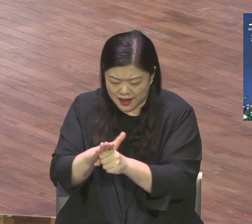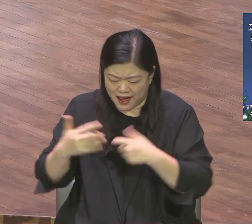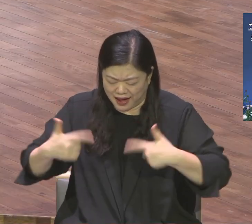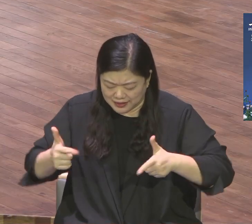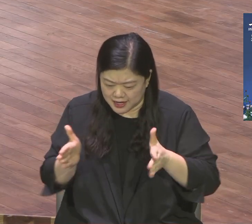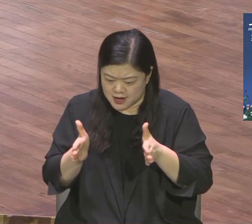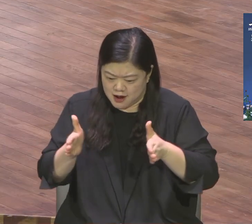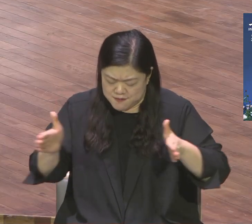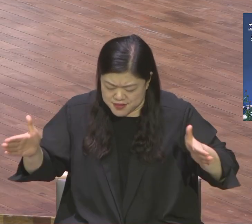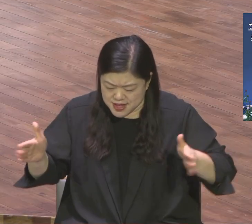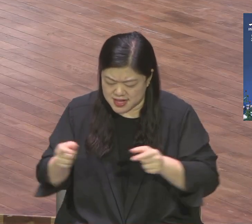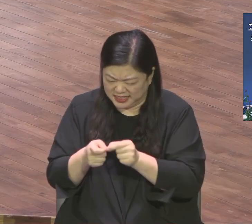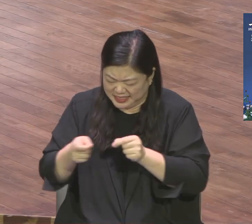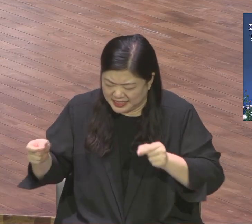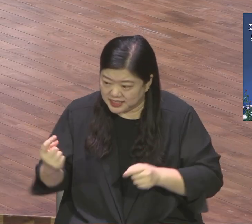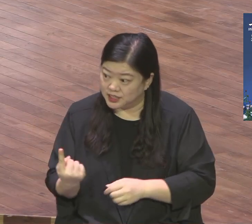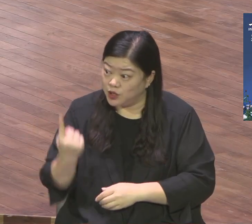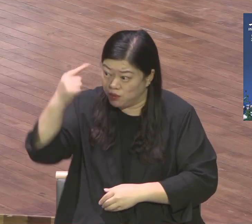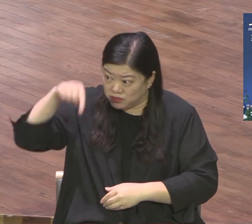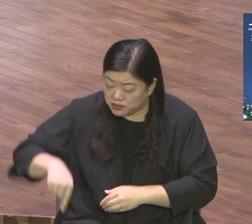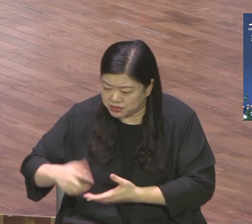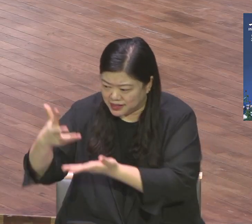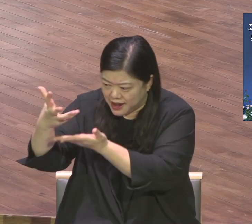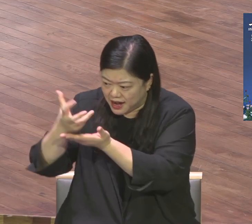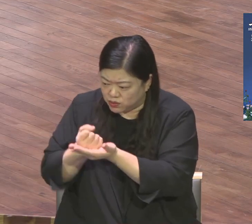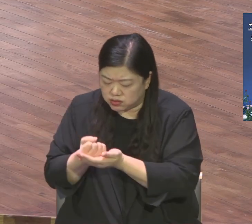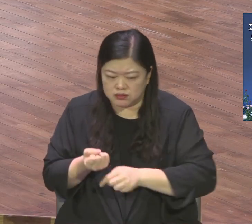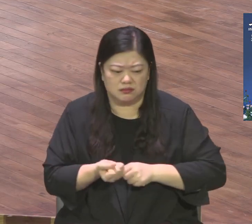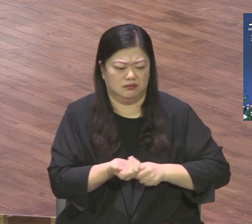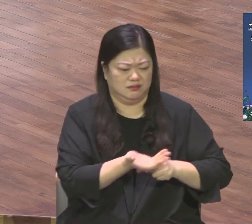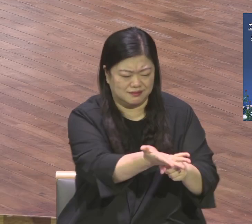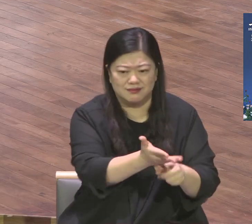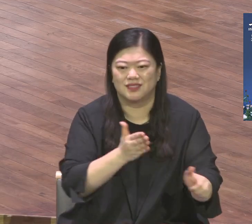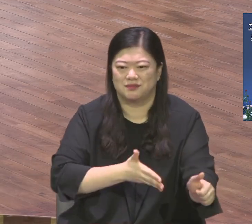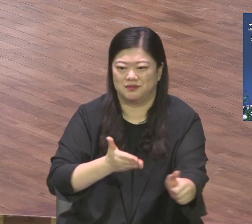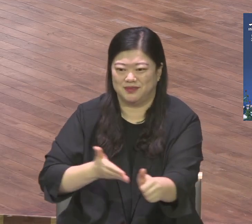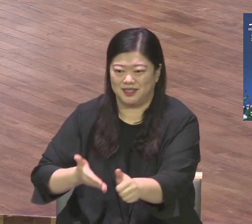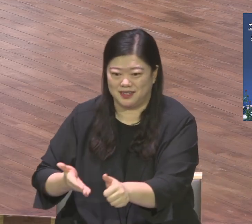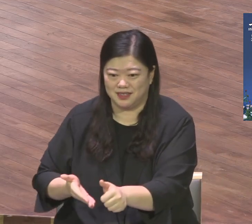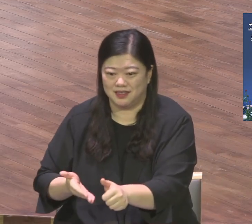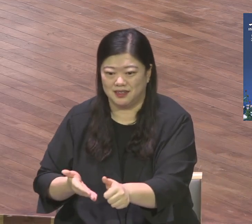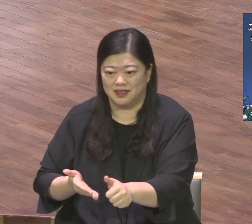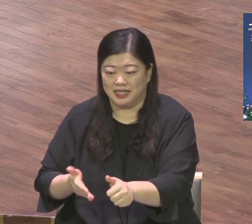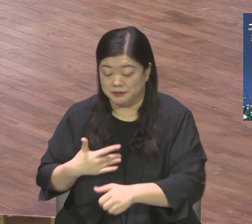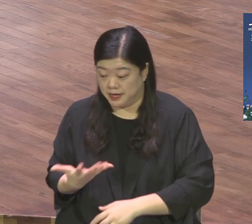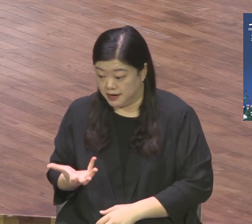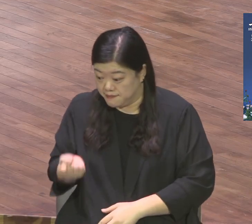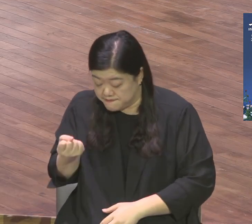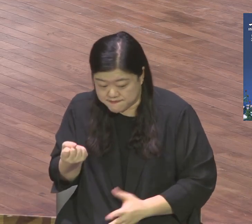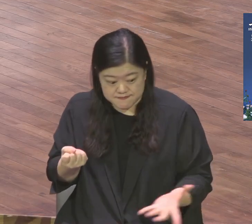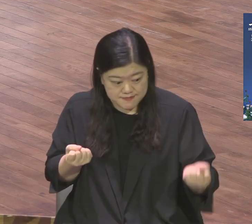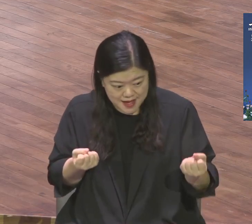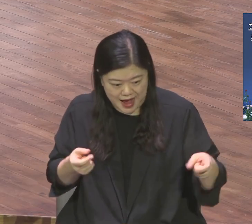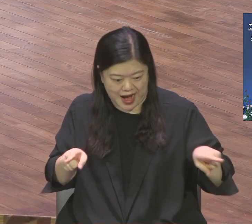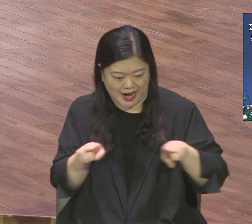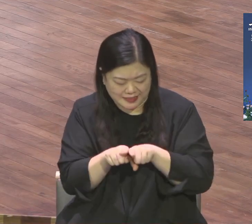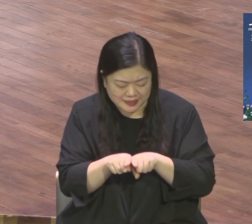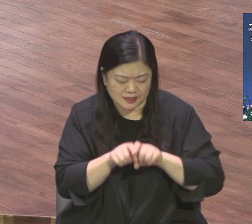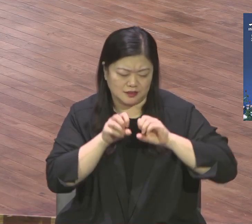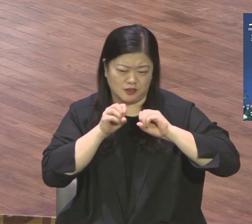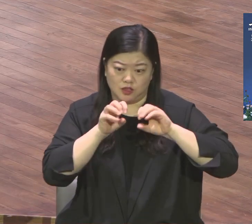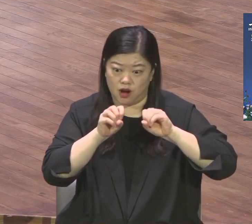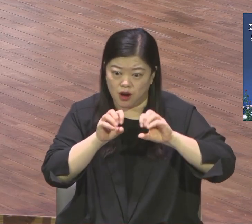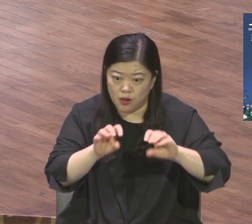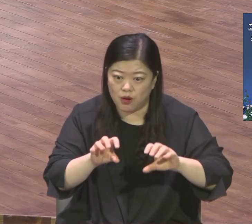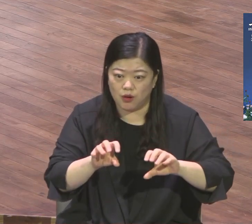풍성히 체험하시기를 바랍니다. 그래서 그 사랑을 함께 전하고 누리며 기쁨